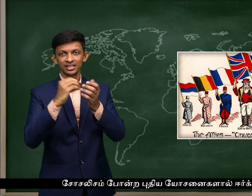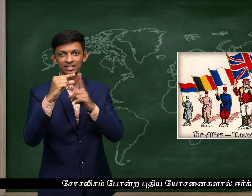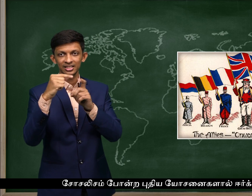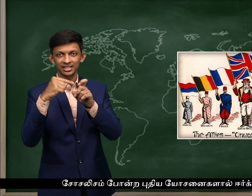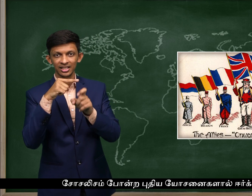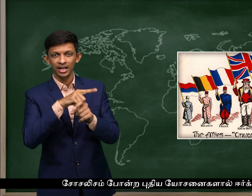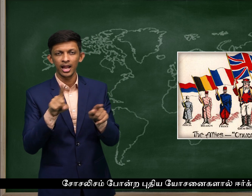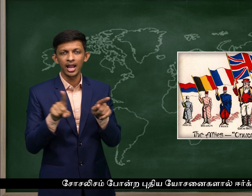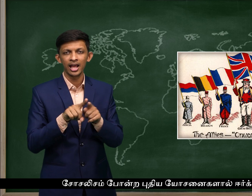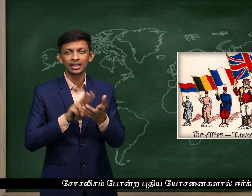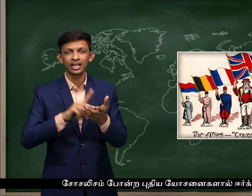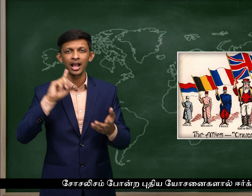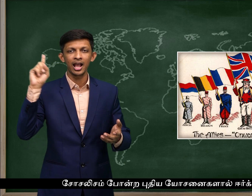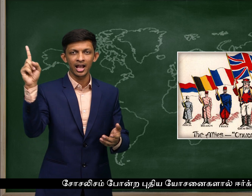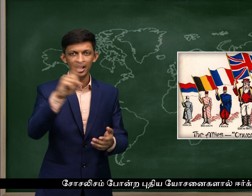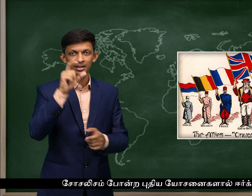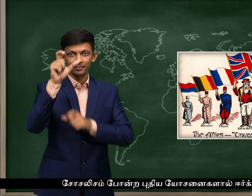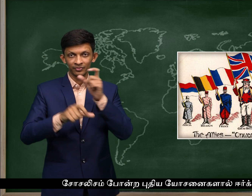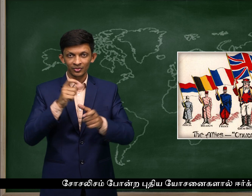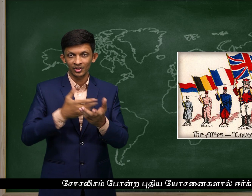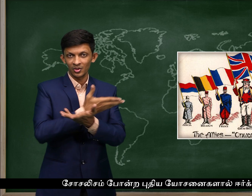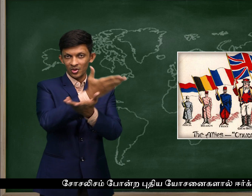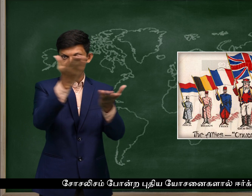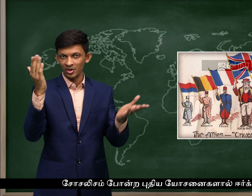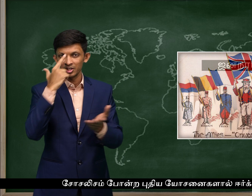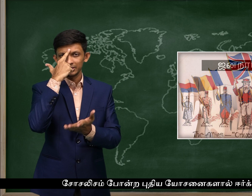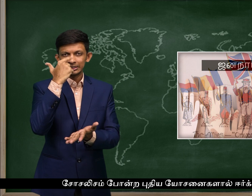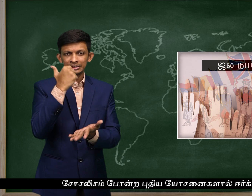சோஷலிசம் போன்ற புதிய யோசனைகளால் ஈர்க்கப்பட்டனர்.